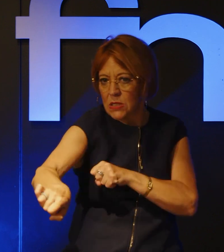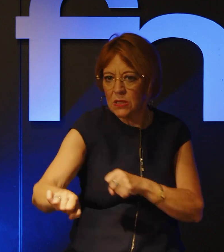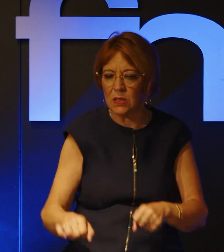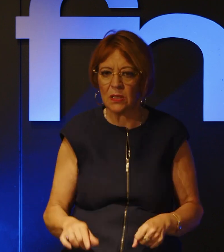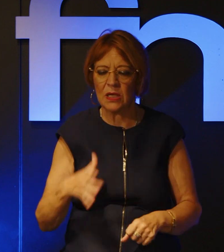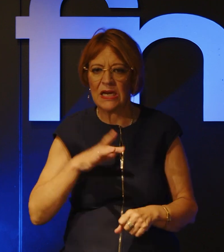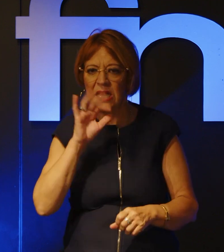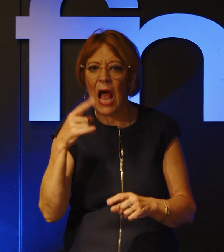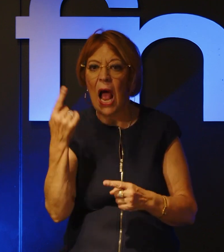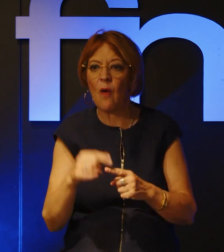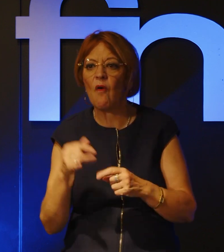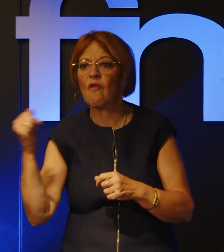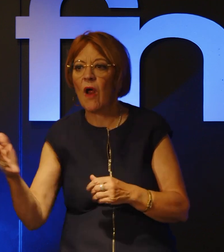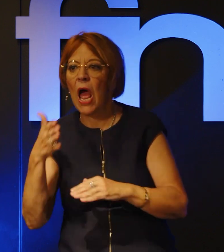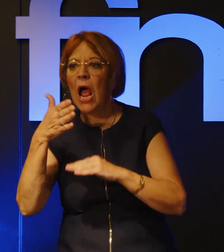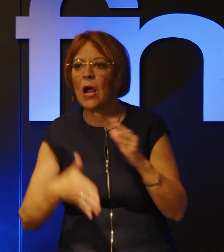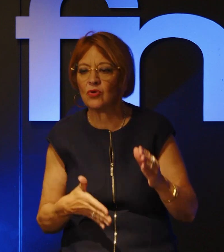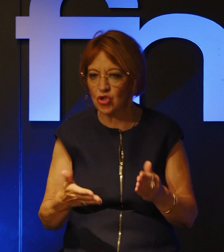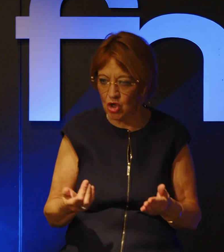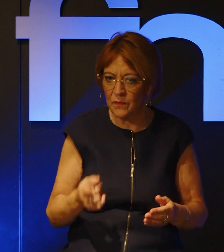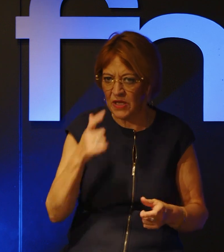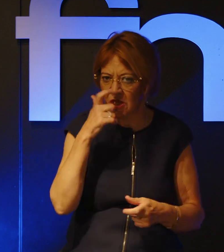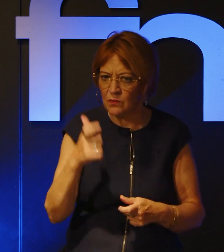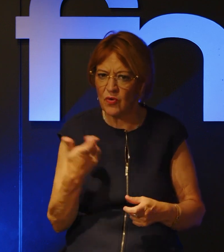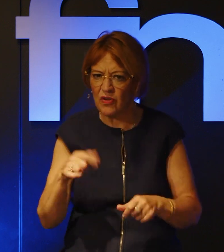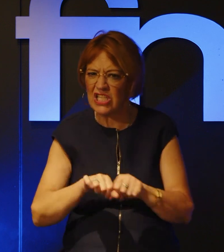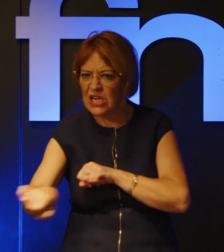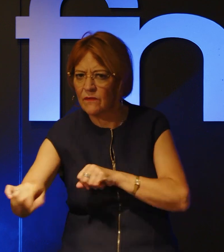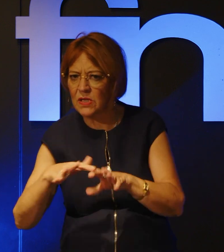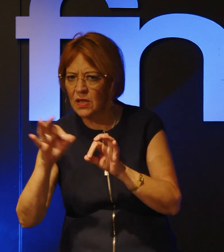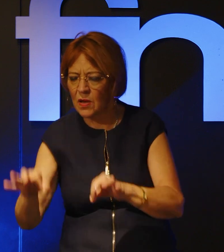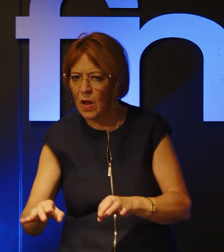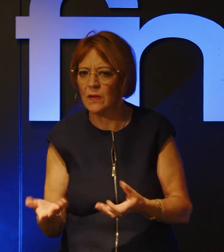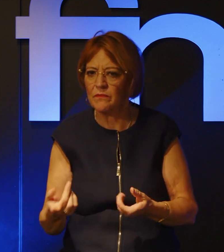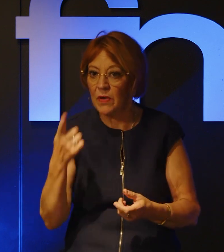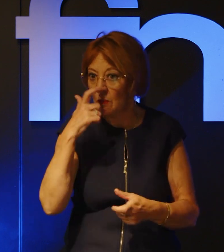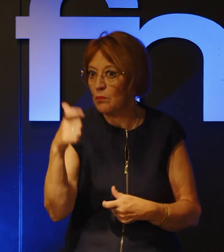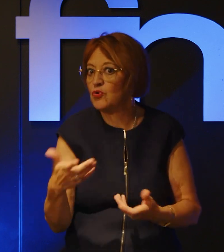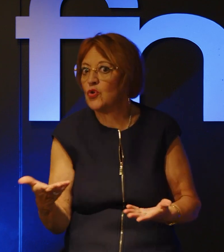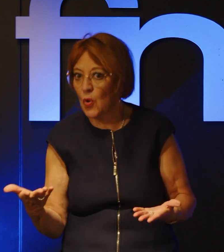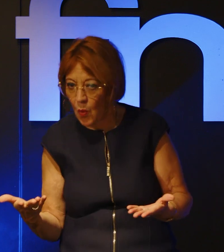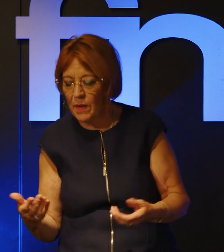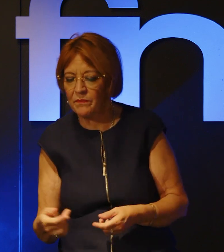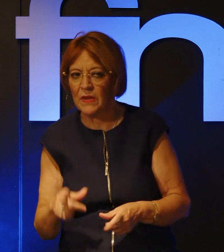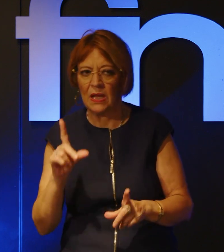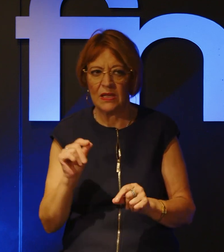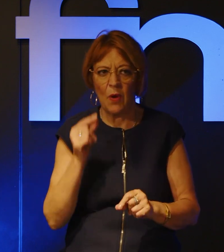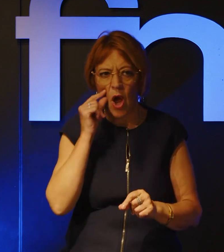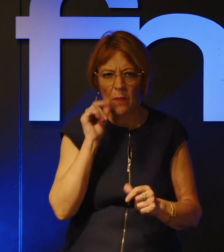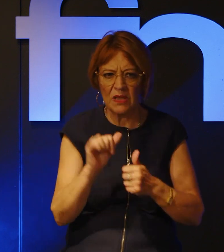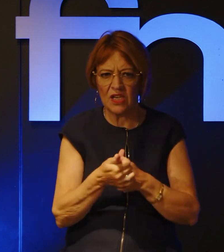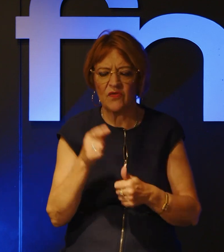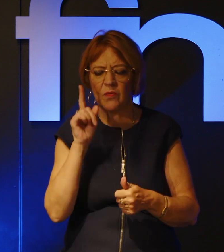externo a esta pessoa lhe aconteceu Ok esta pessoa foi escravizada Mas é uma pessoa e também o patriarcado transforma as